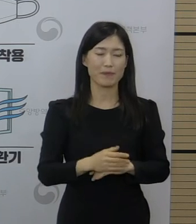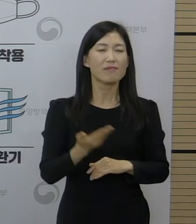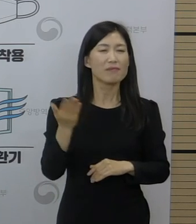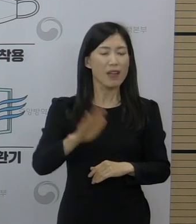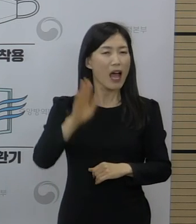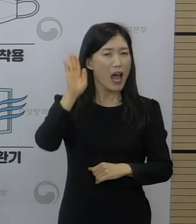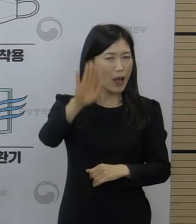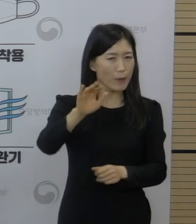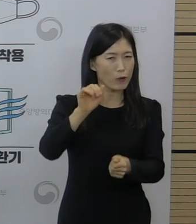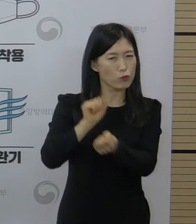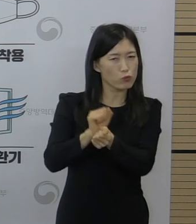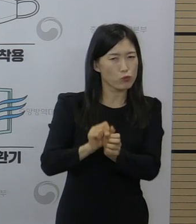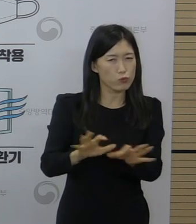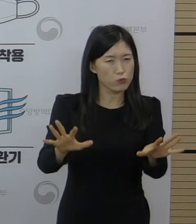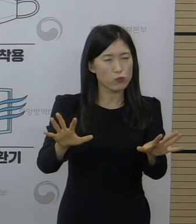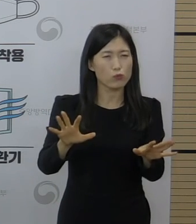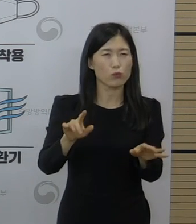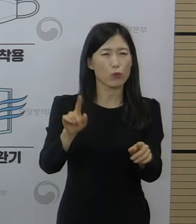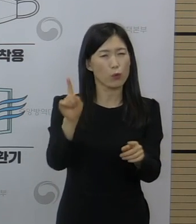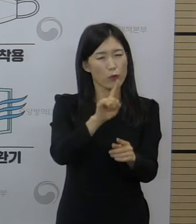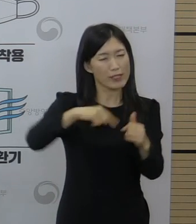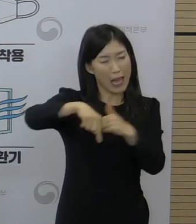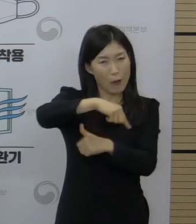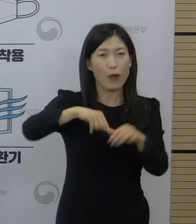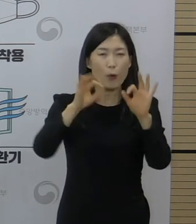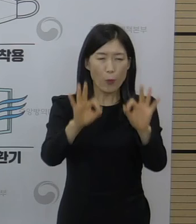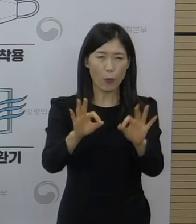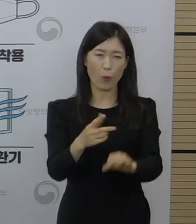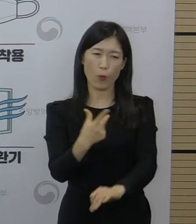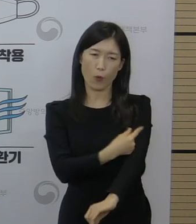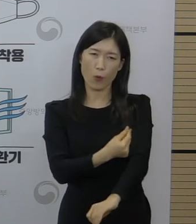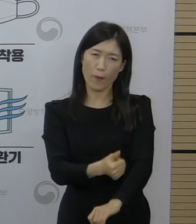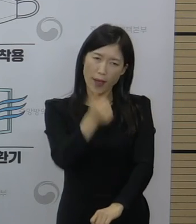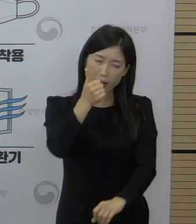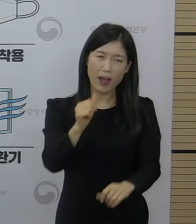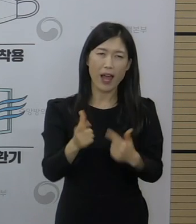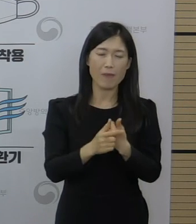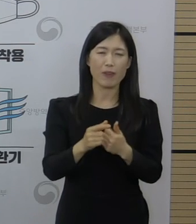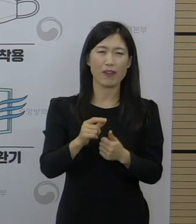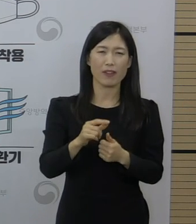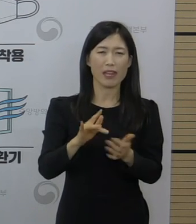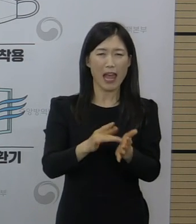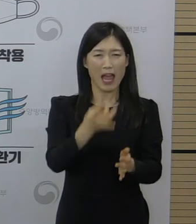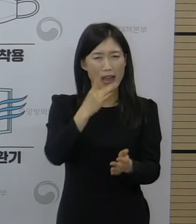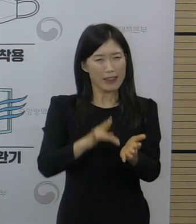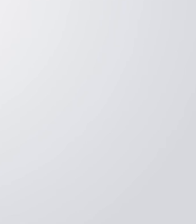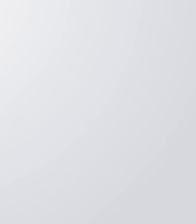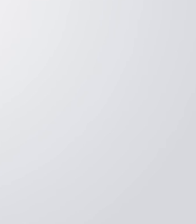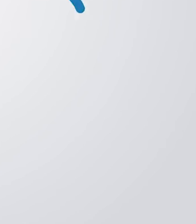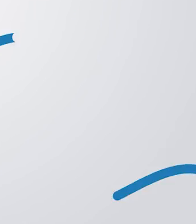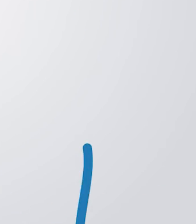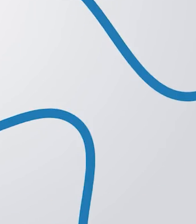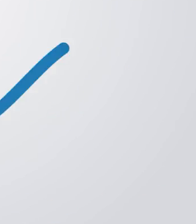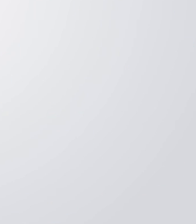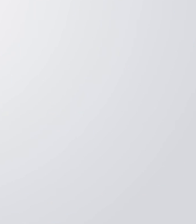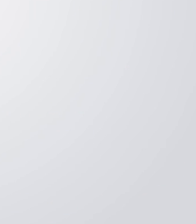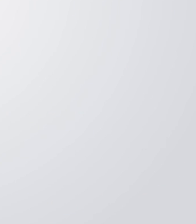대한 부분과 또 위험 이득 부분 이런 부분들을 지속적으로 모니터링하면서 판단하도록 하겠습니다.